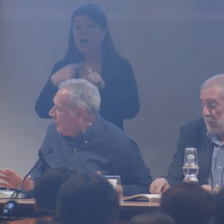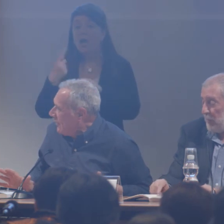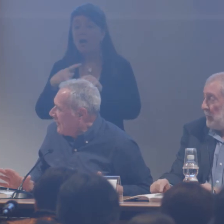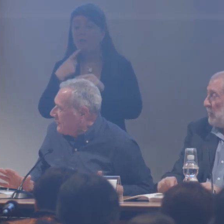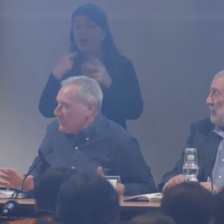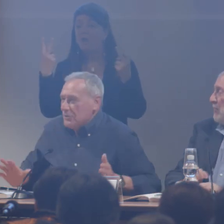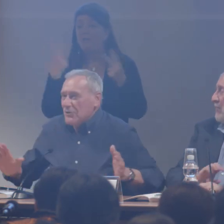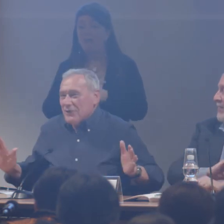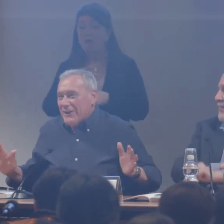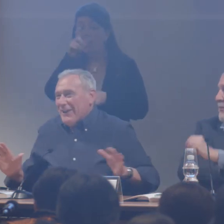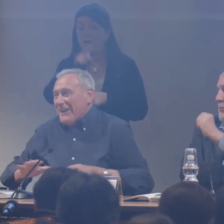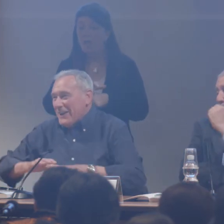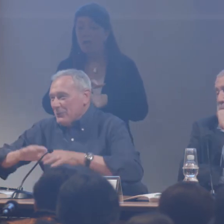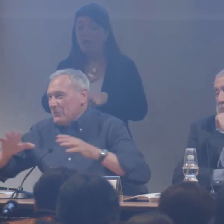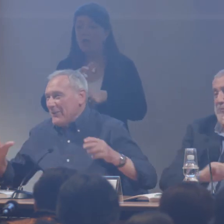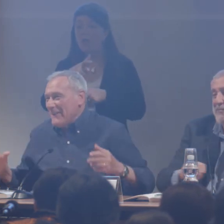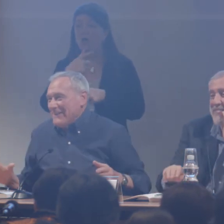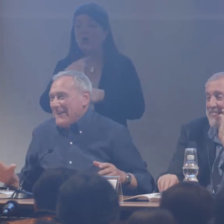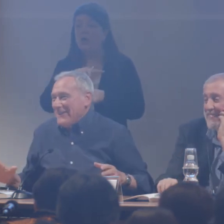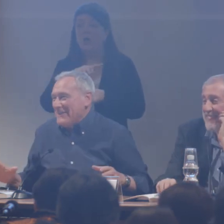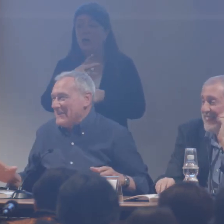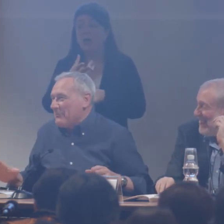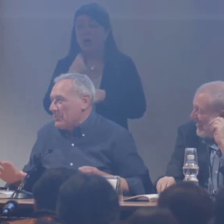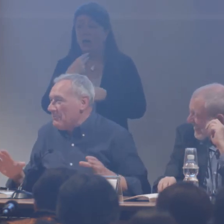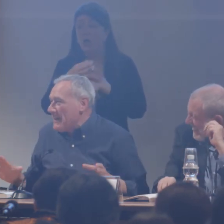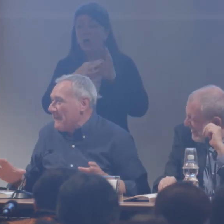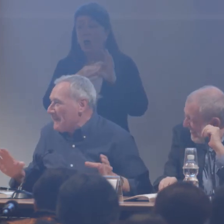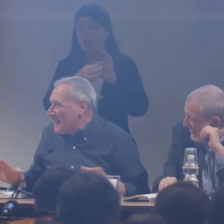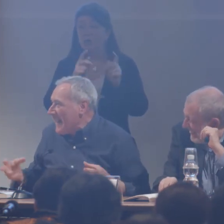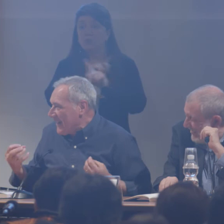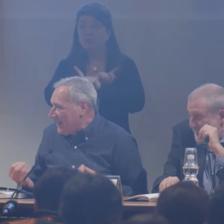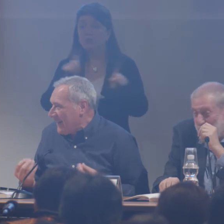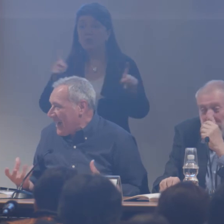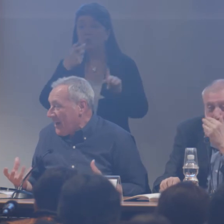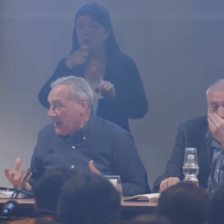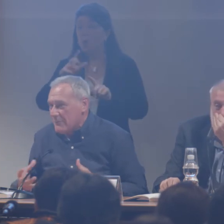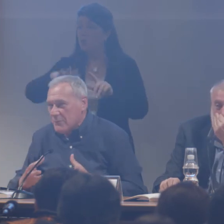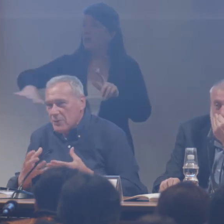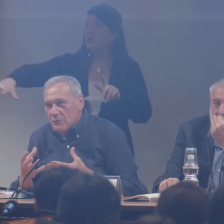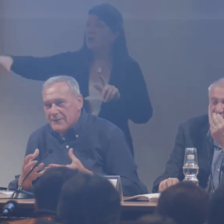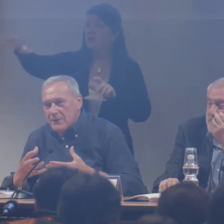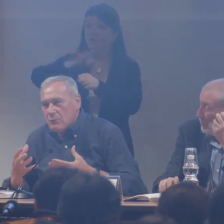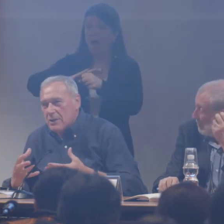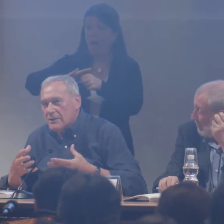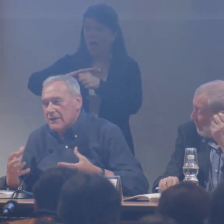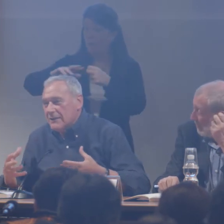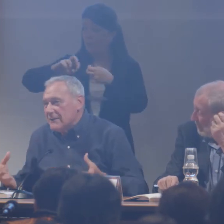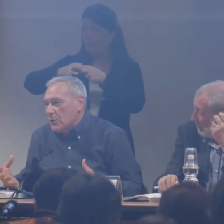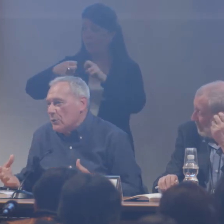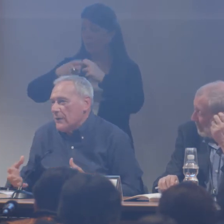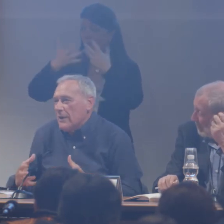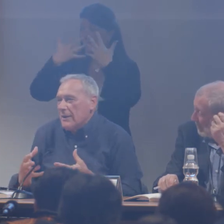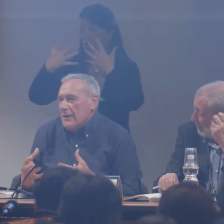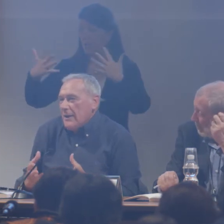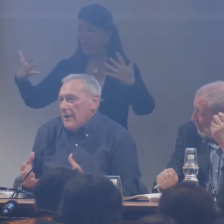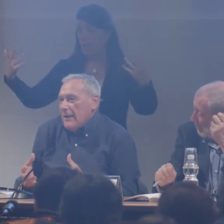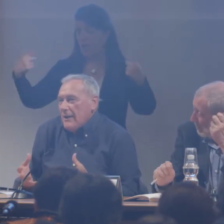qualcuno. Piuttosto che litigare con la moglie. Questo problema familiare reale. Quindi questa è una delle tante